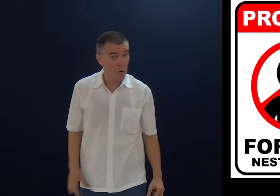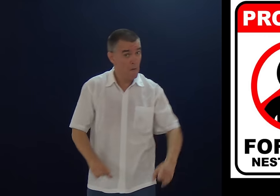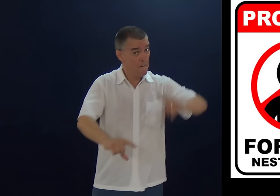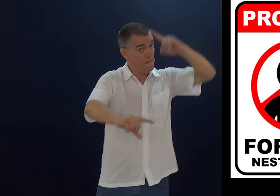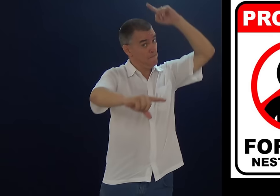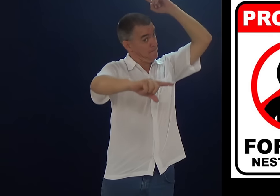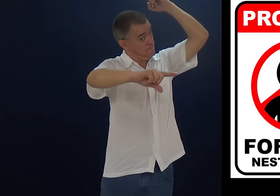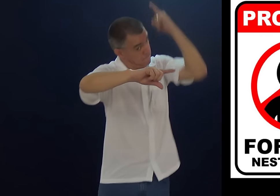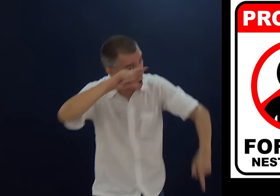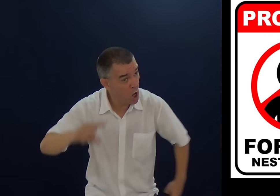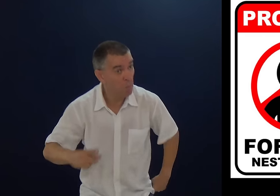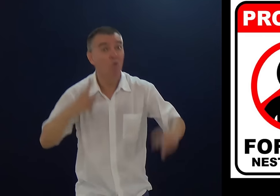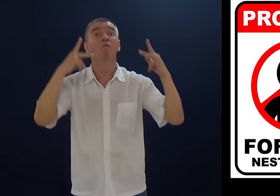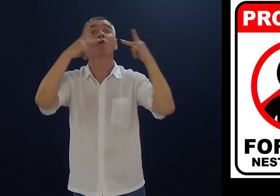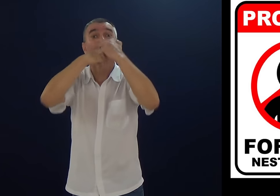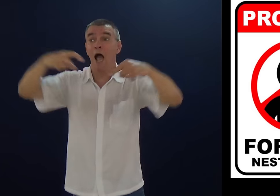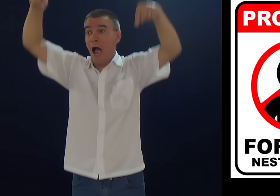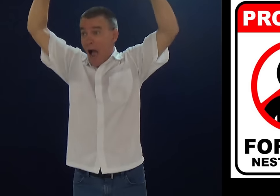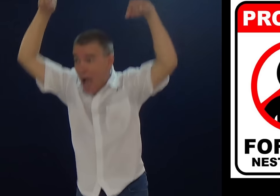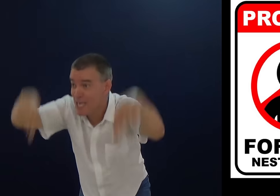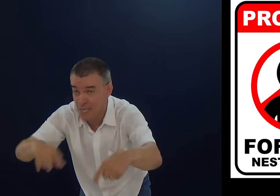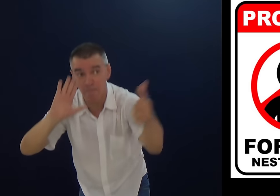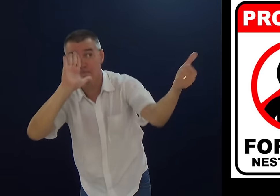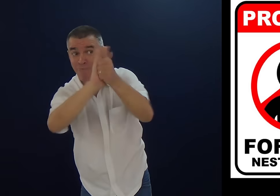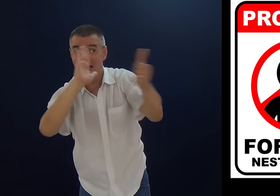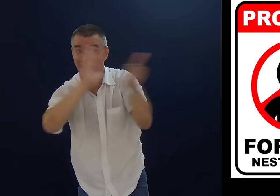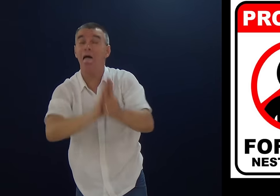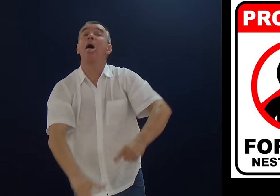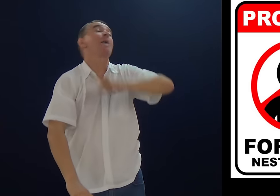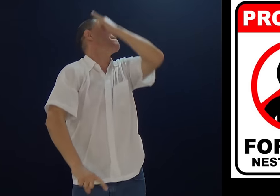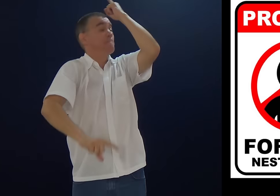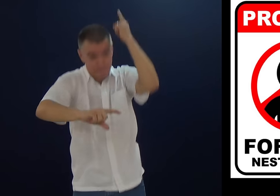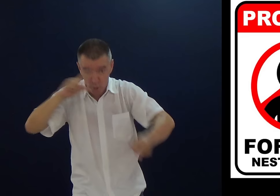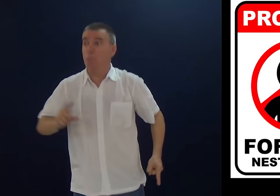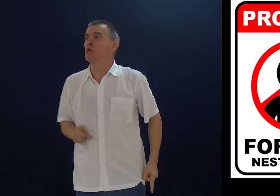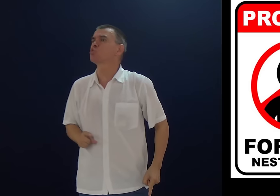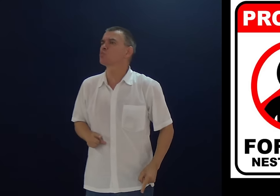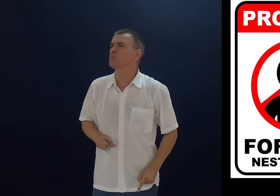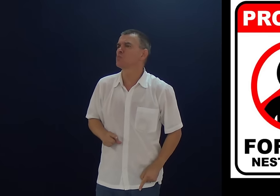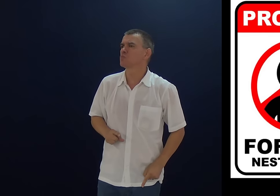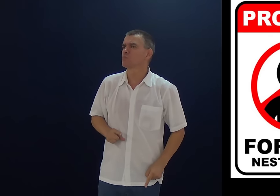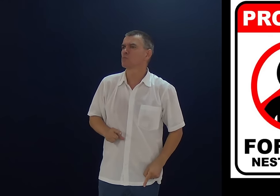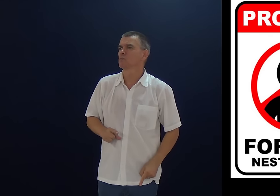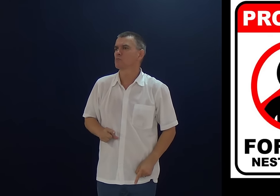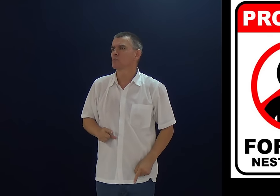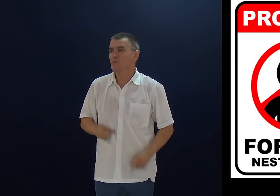favor proibido fofocar nesse local aqui na igreja batista